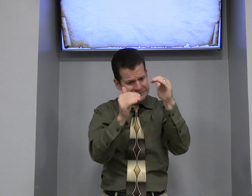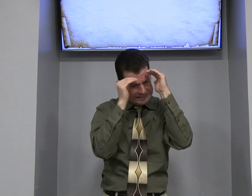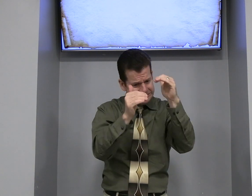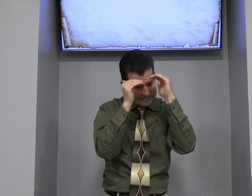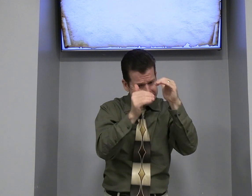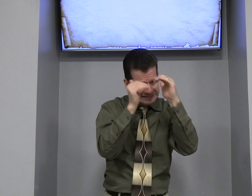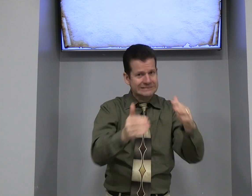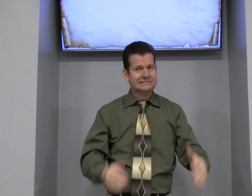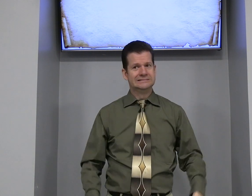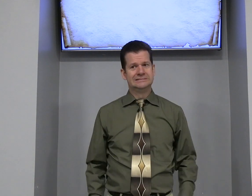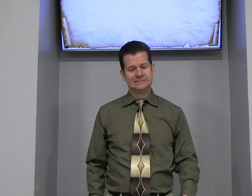Deus sempre.